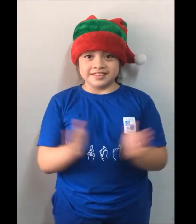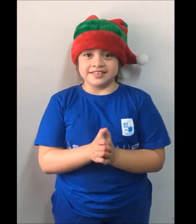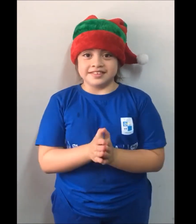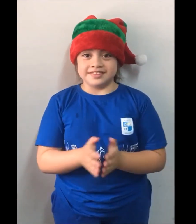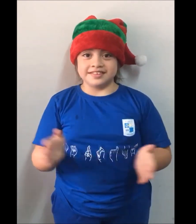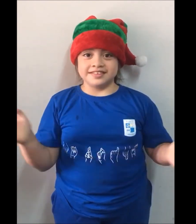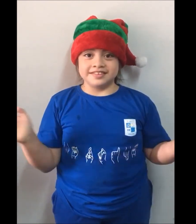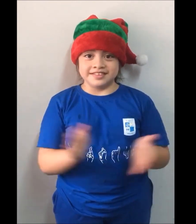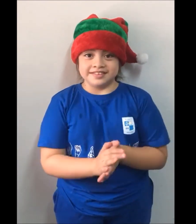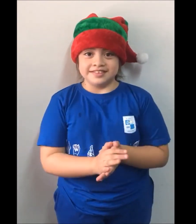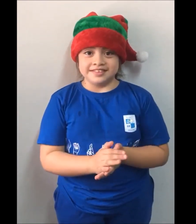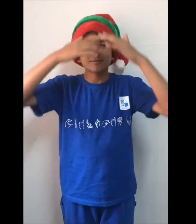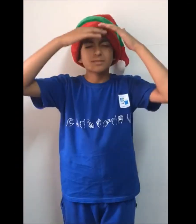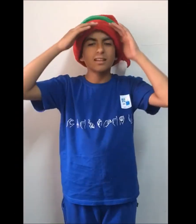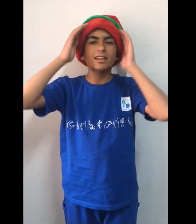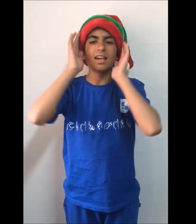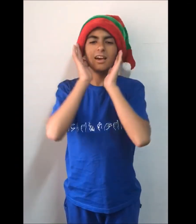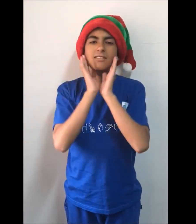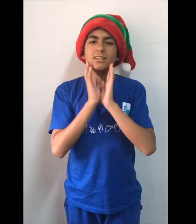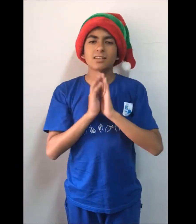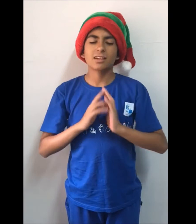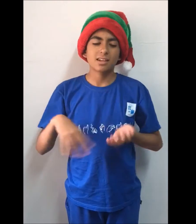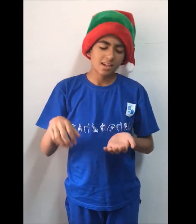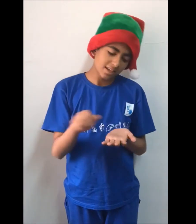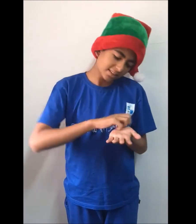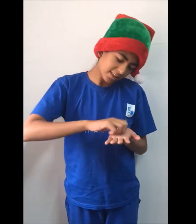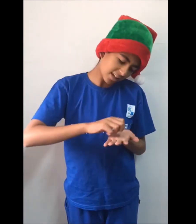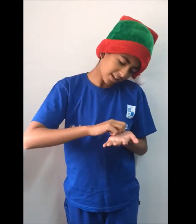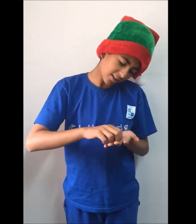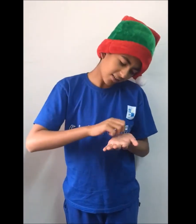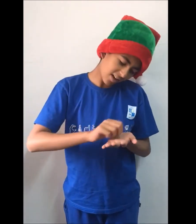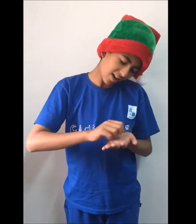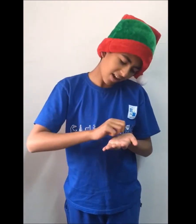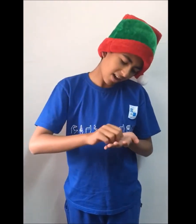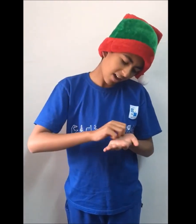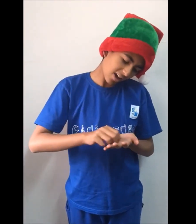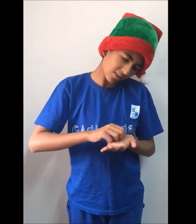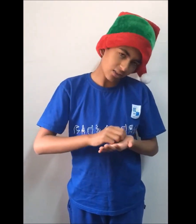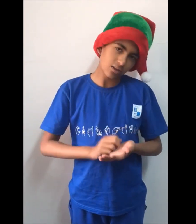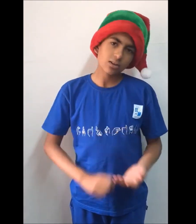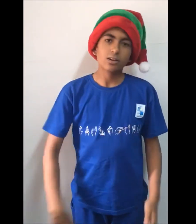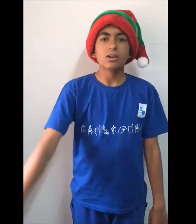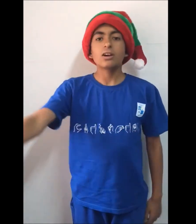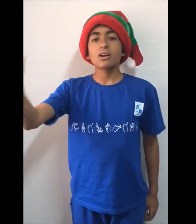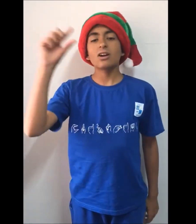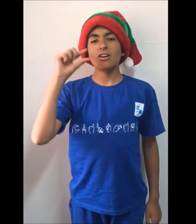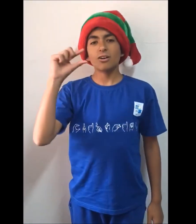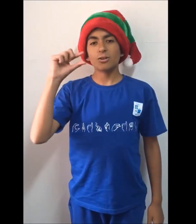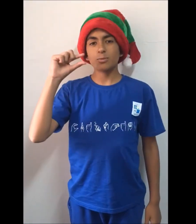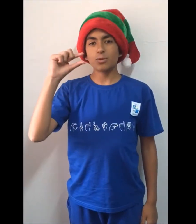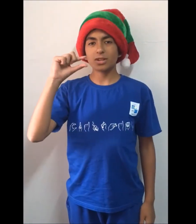La Virgen está lavando Con un poquito